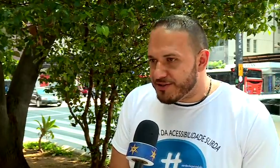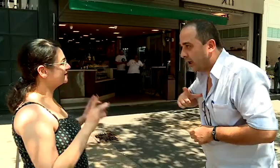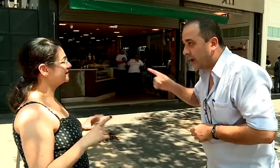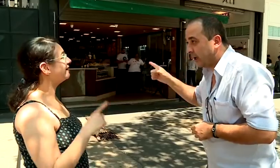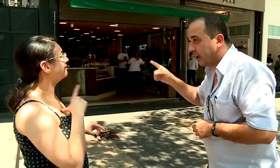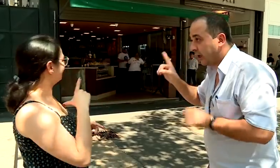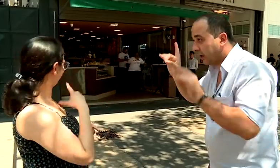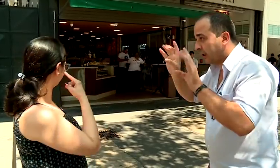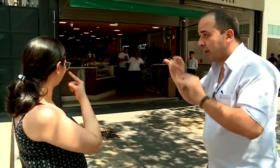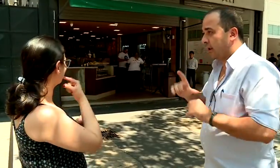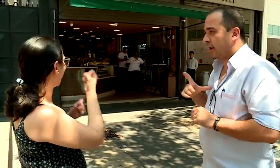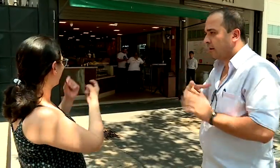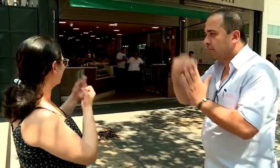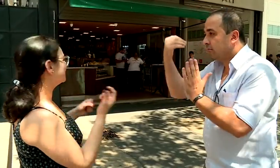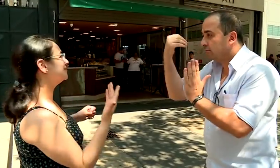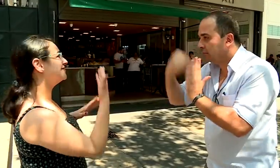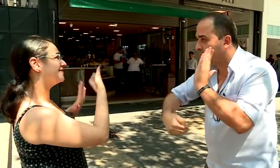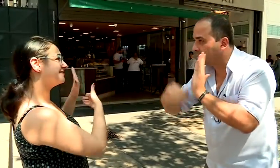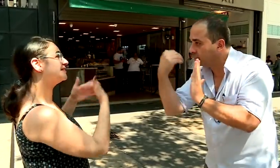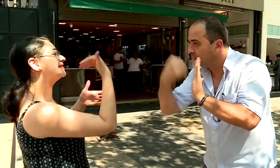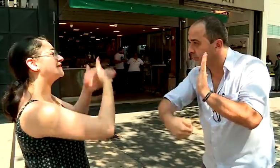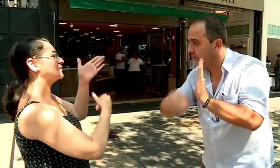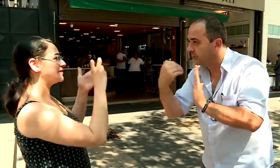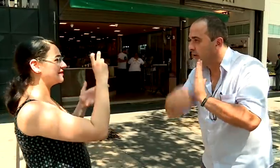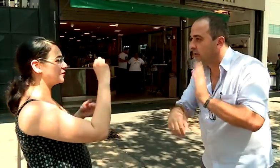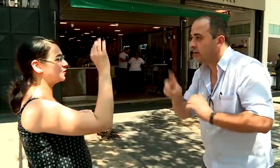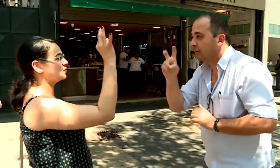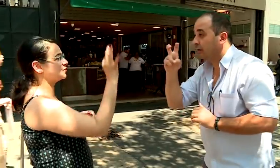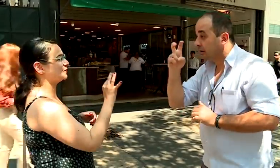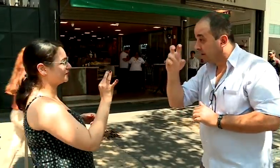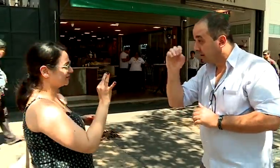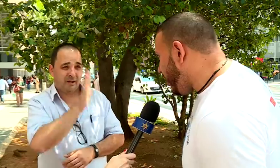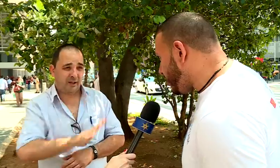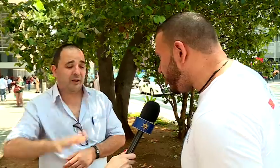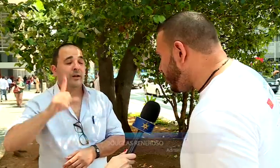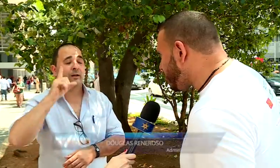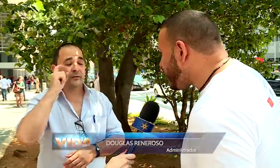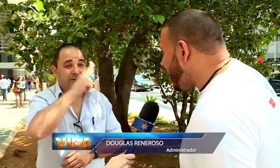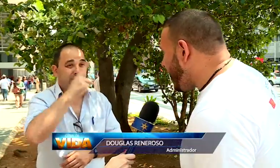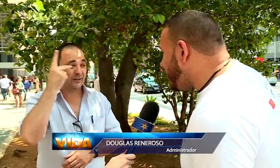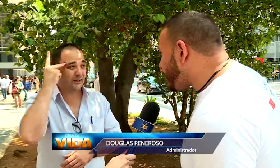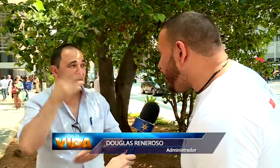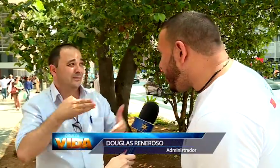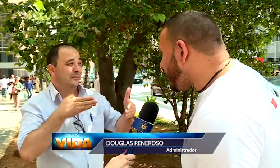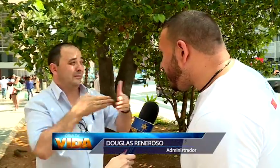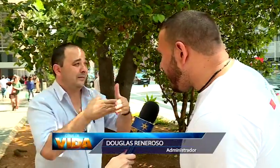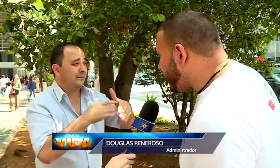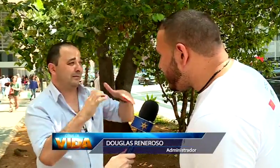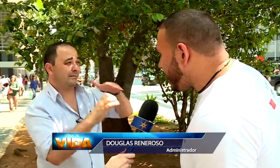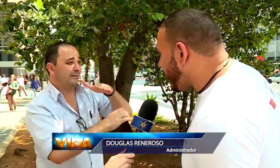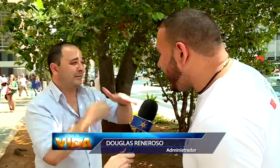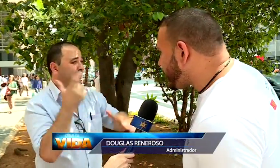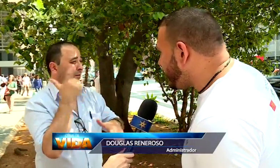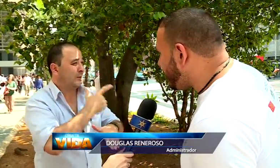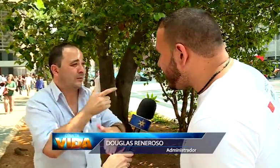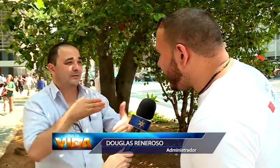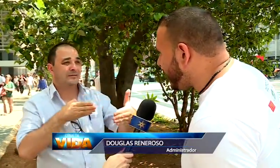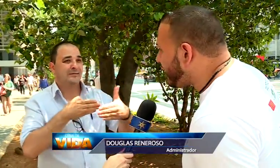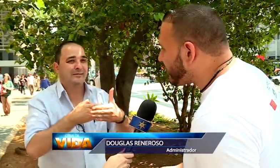O Douglas nos contou as dificuldades que ele encontra em seu dia a dia. Nós, surdos, a nossa maior dificuldade é em relação a você